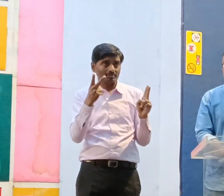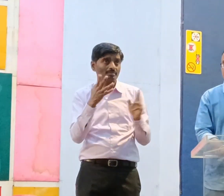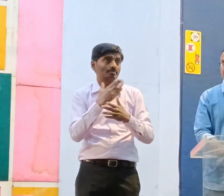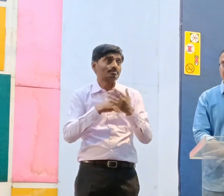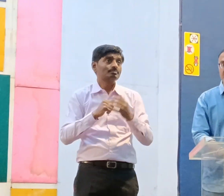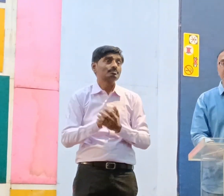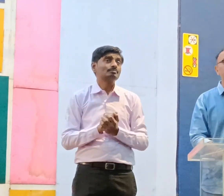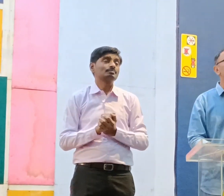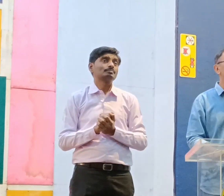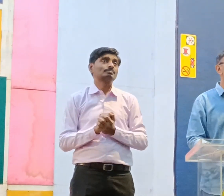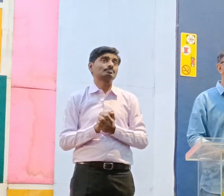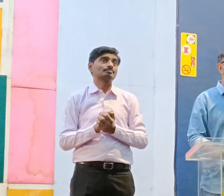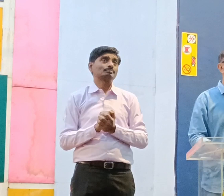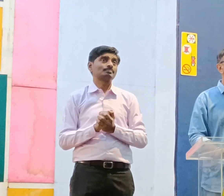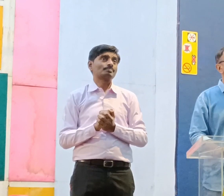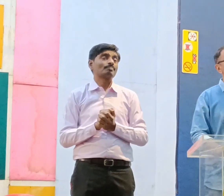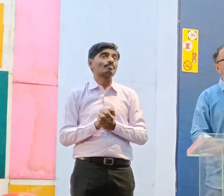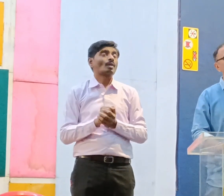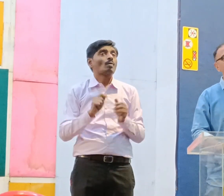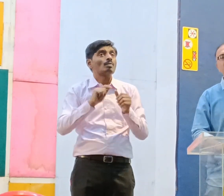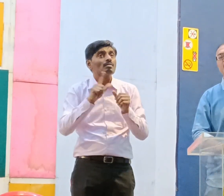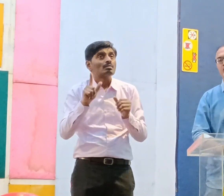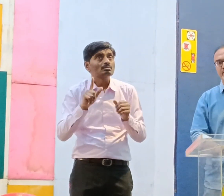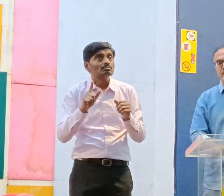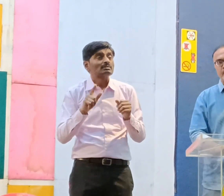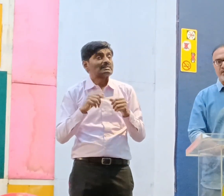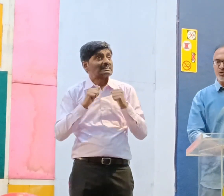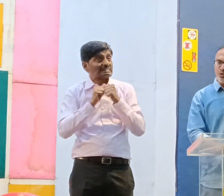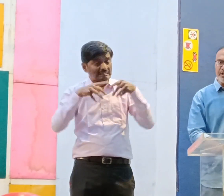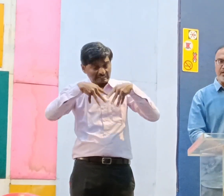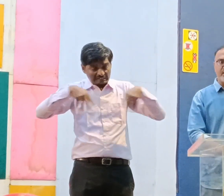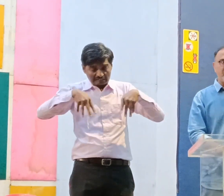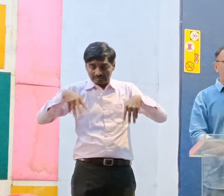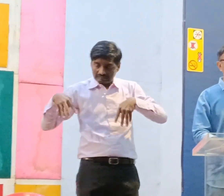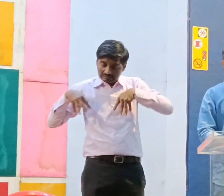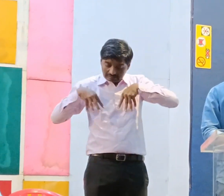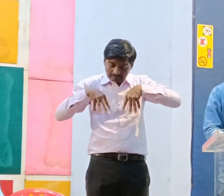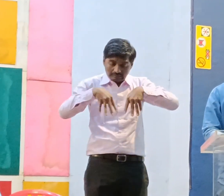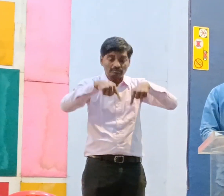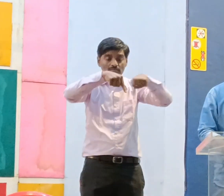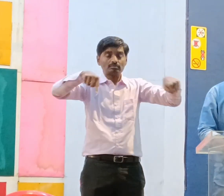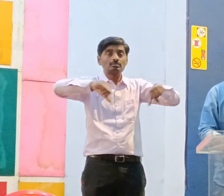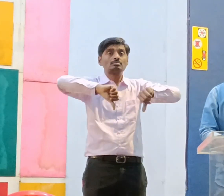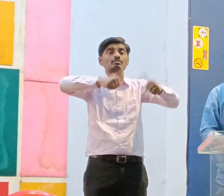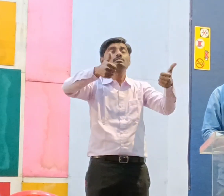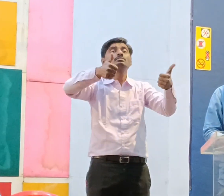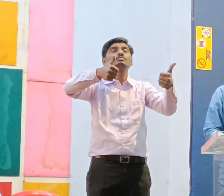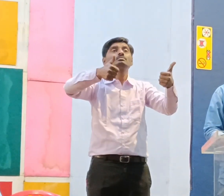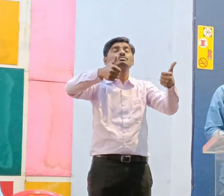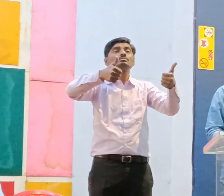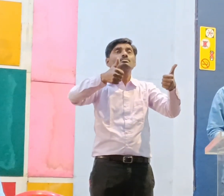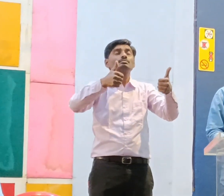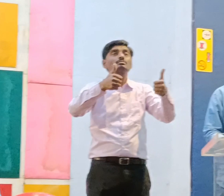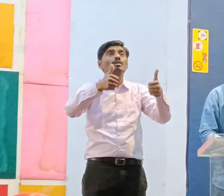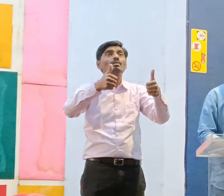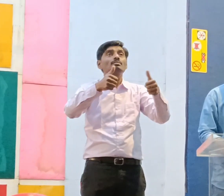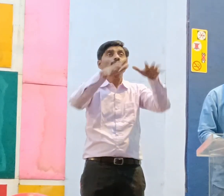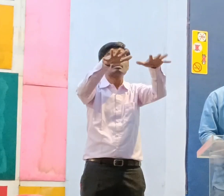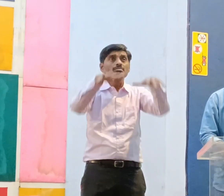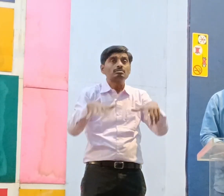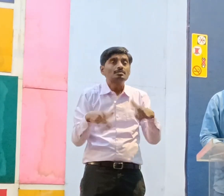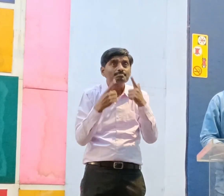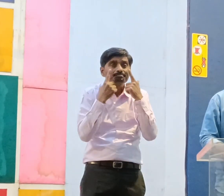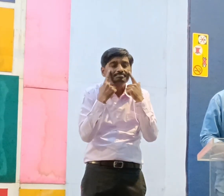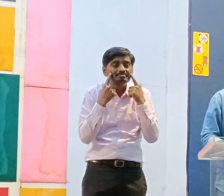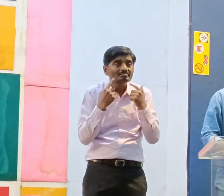કોઈને પગની કે હાથની તકલીફ છે, પણ બધા એક સાથે દોડી અને વિજય રેખા ઓળંગે છે, પ્રેક્ષકોની આંખમાં આંસુ આવી જાય છે,